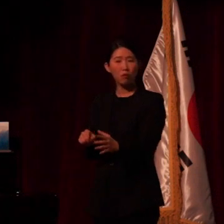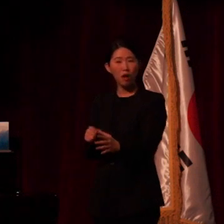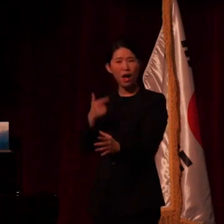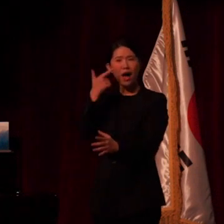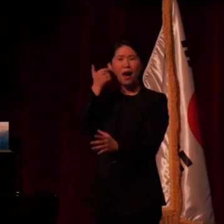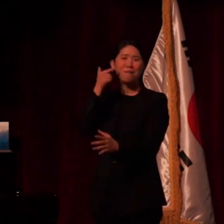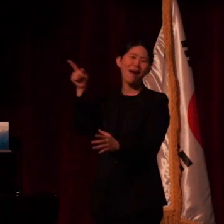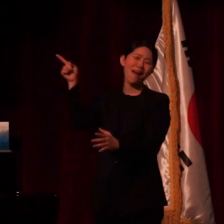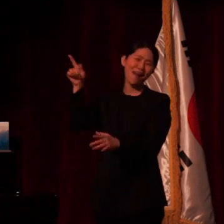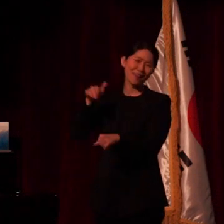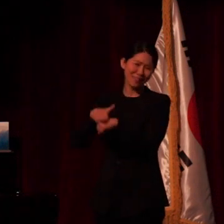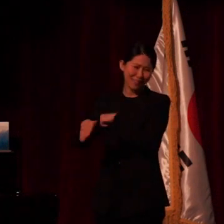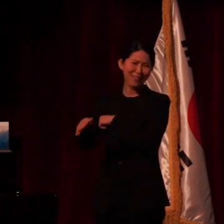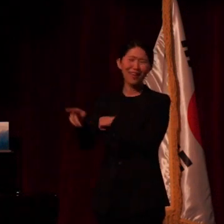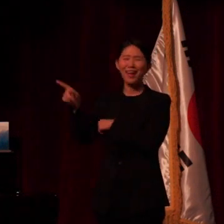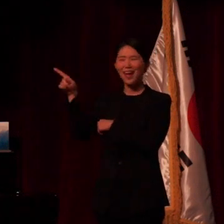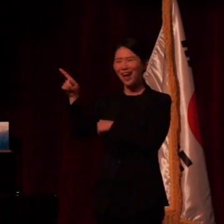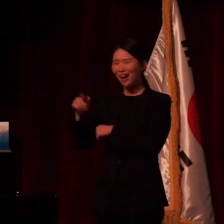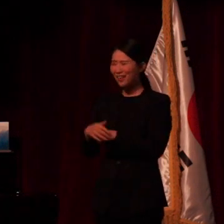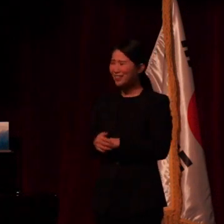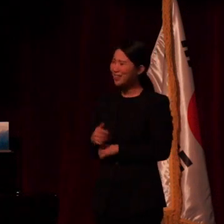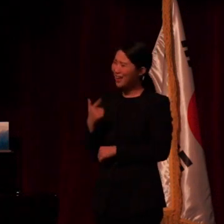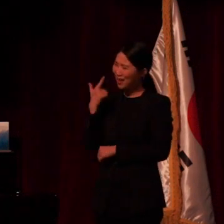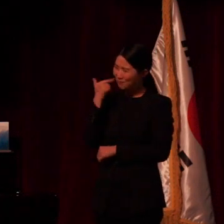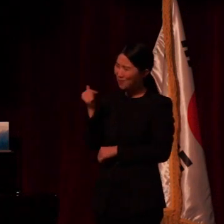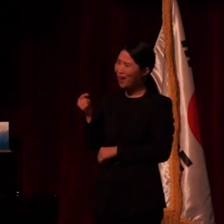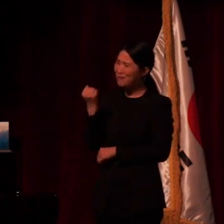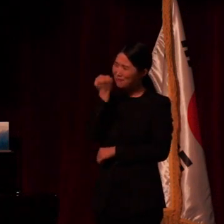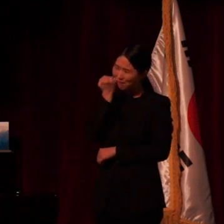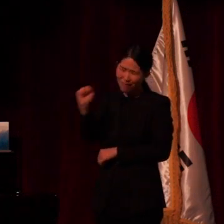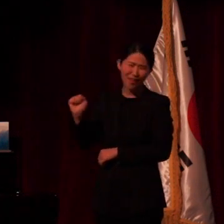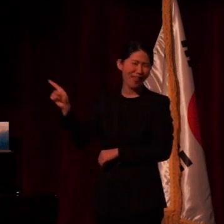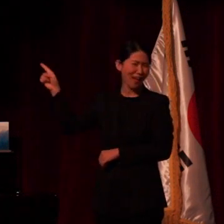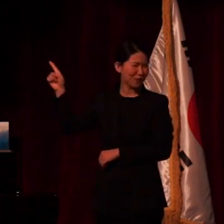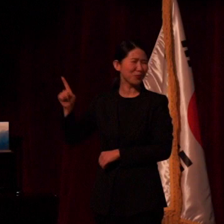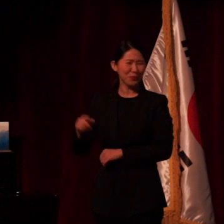정말이지 예상을 벗어나는 일이 없는 나무 사랑꾼입니다.